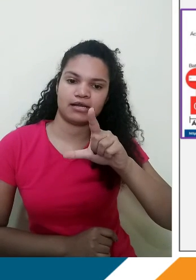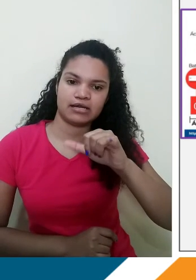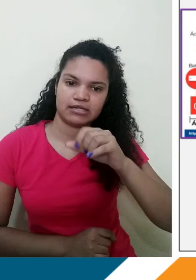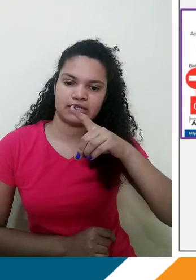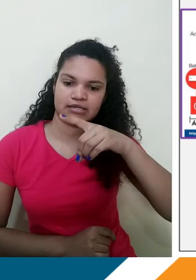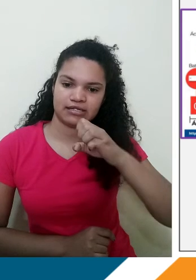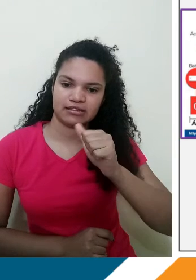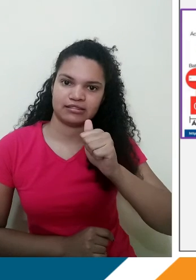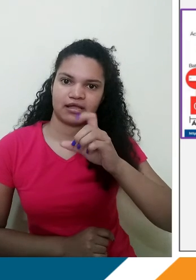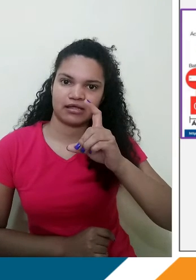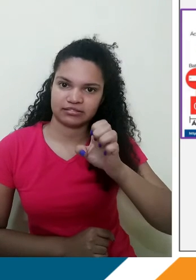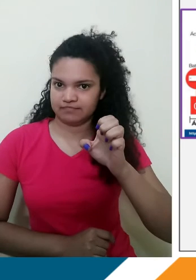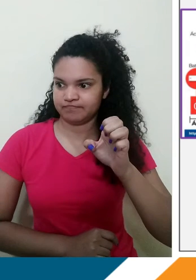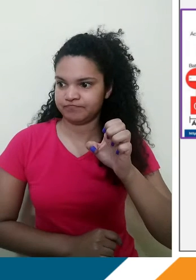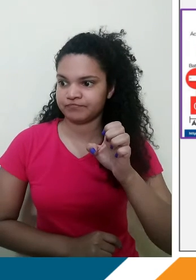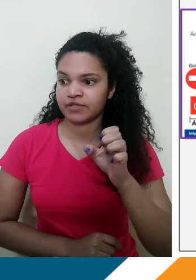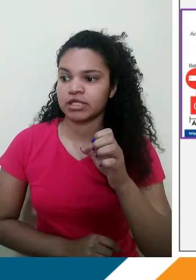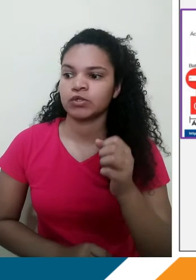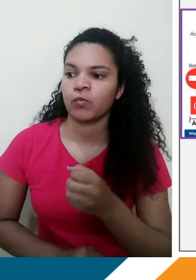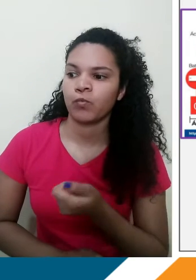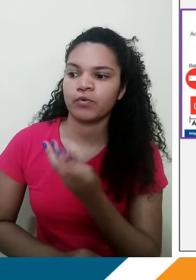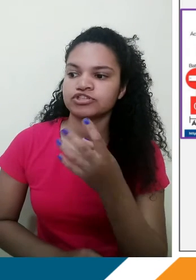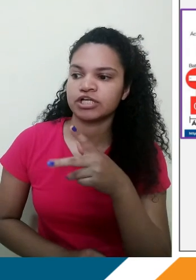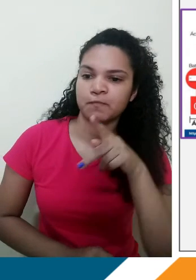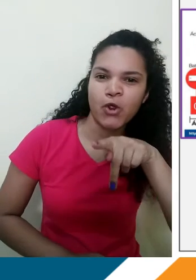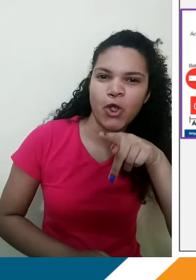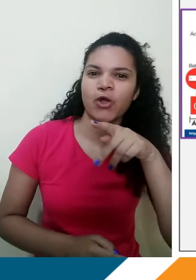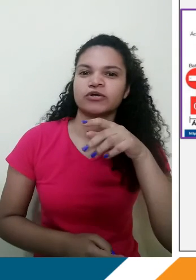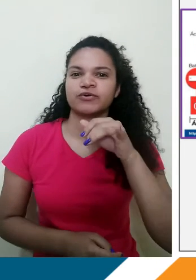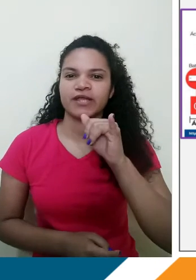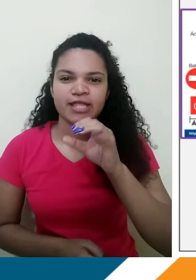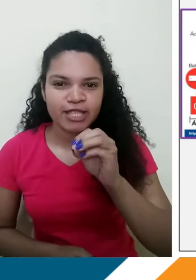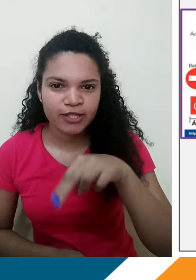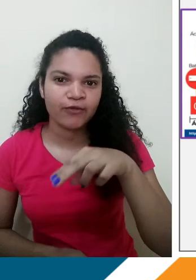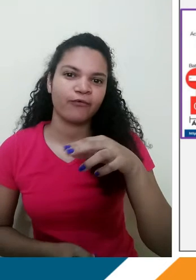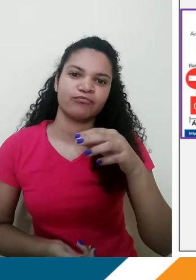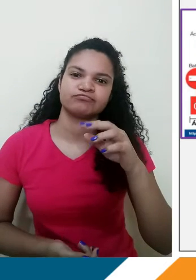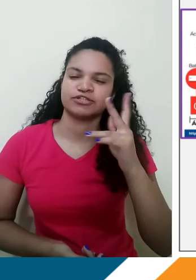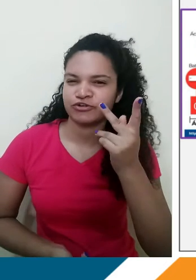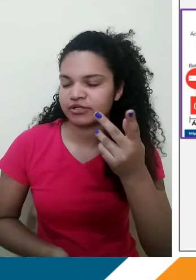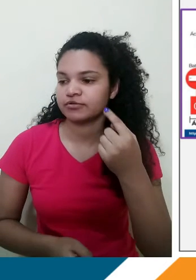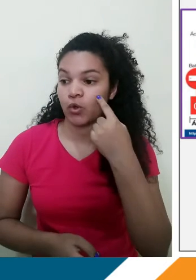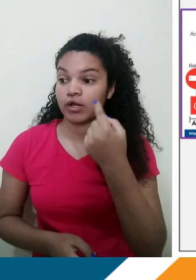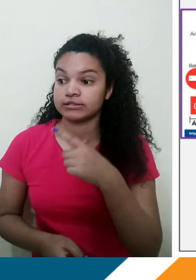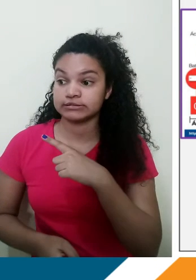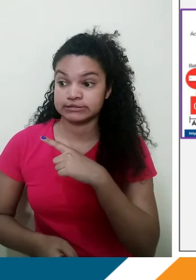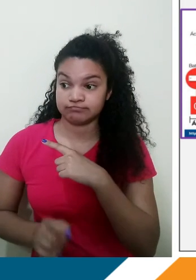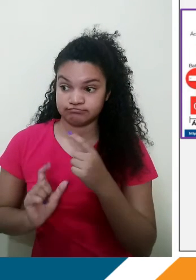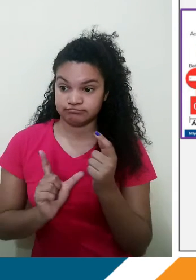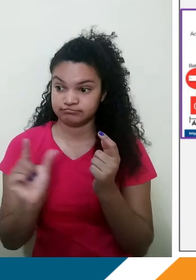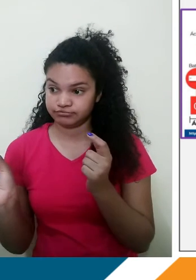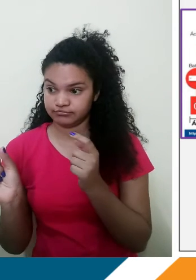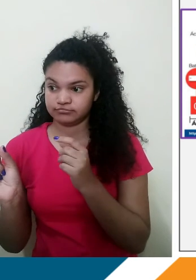hidrogênio, nós temos o pH menor e um pH ácido. Para meios com maior acúmulo de hidroxilas, nós temos um